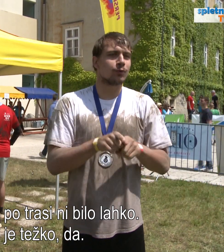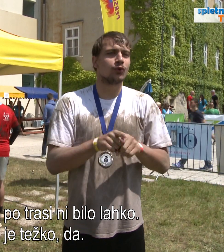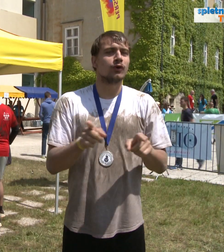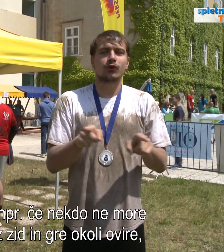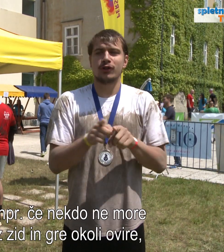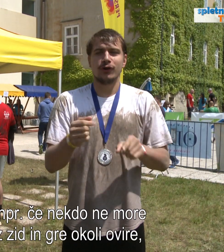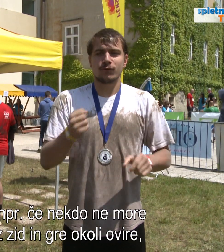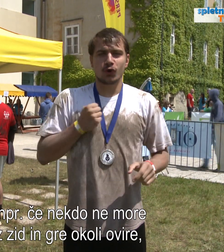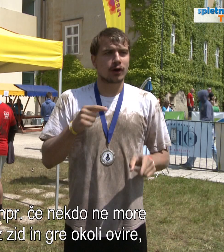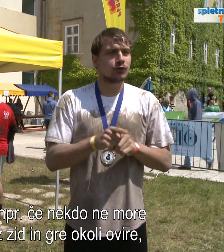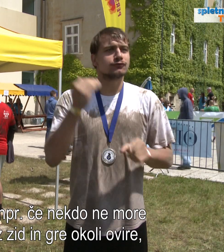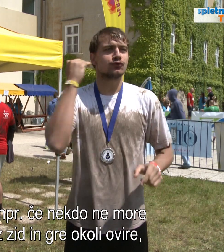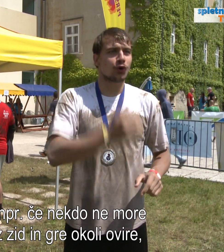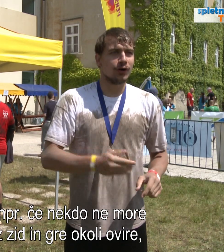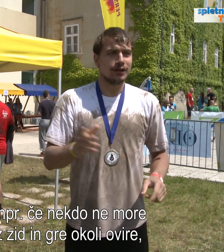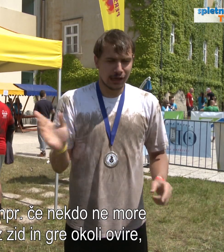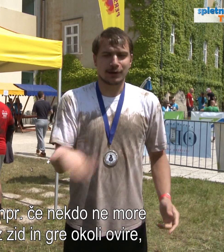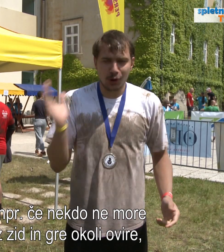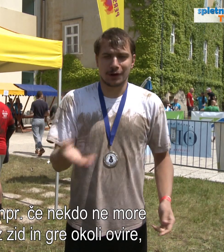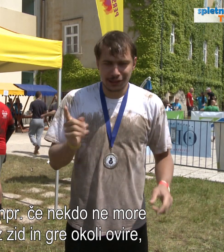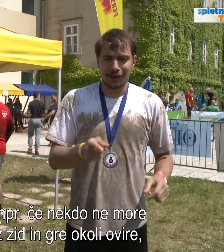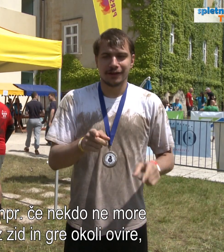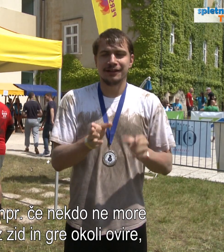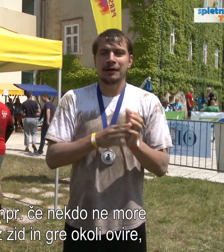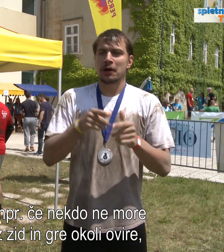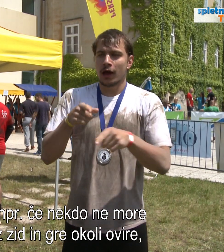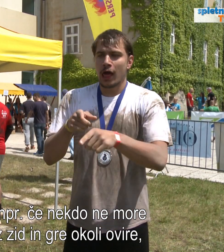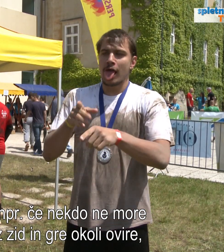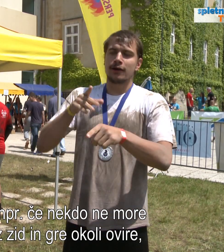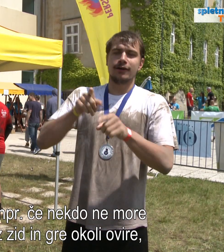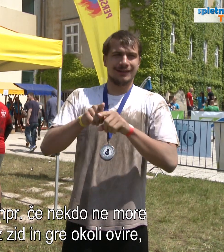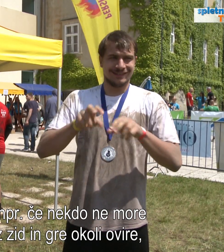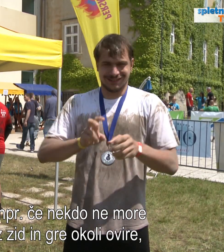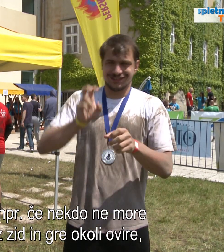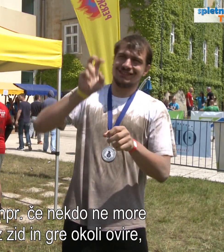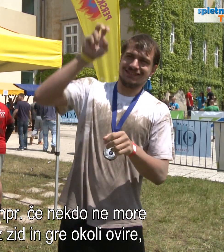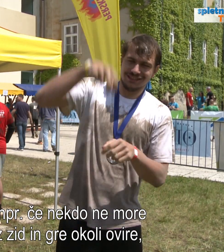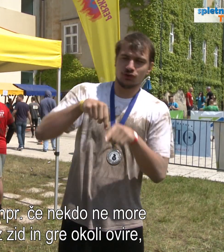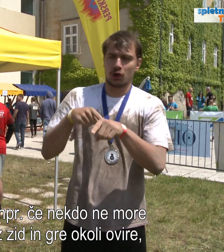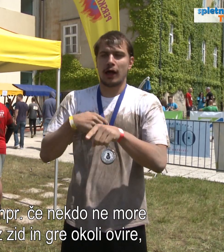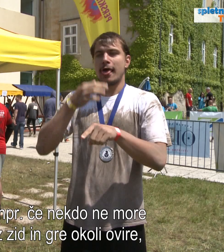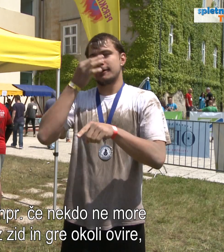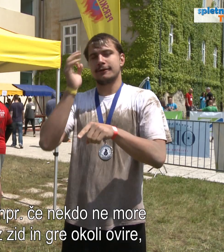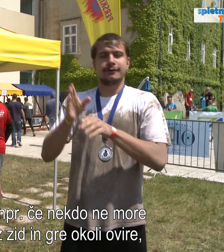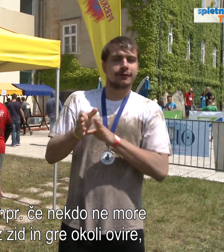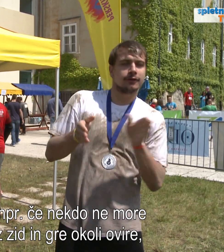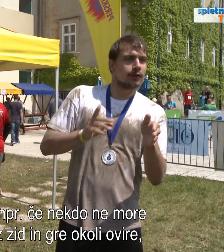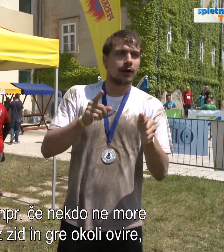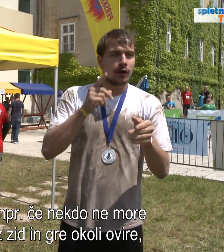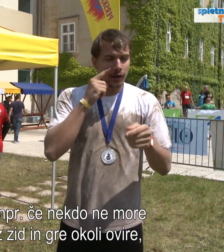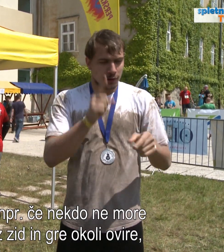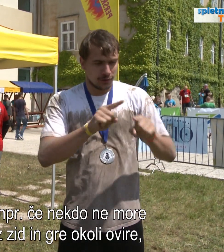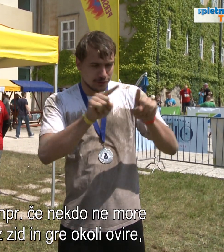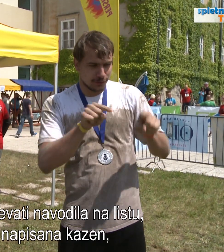Izkušnja, ki vam da misliti za prihodnje? Ja, še razmišljam, če bo šel. Vi? Bi